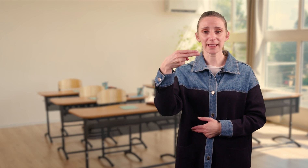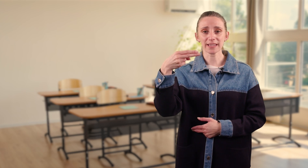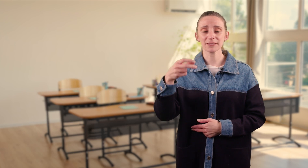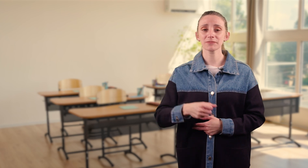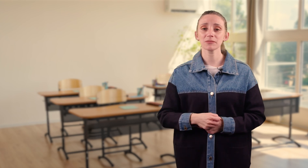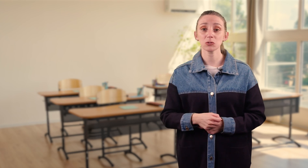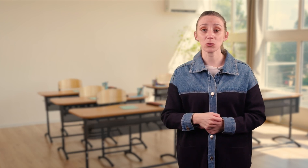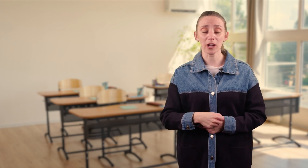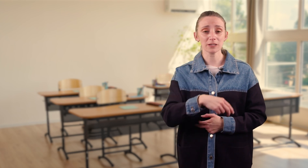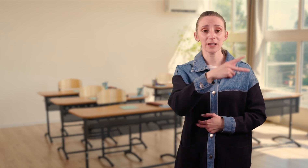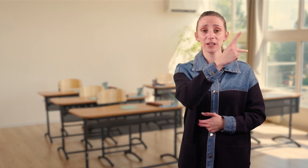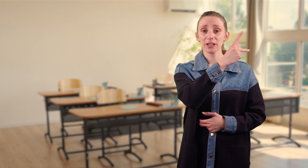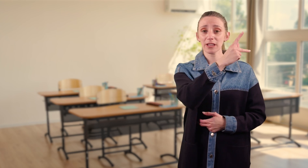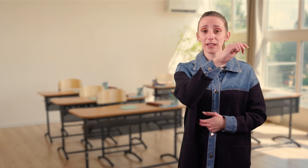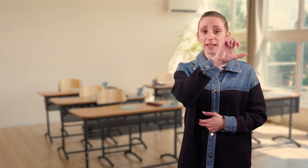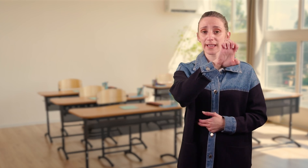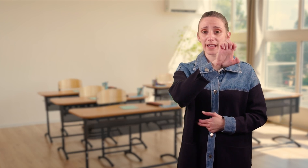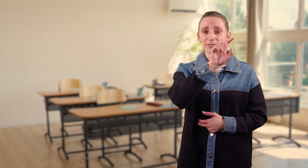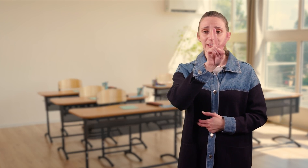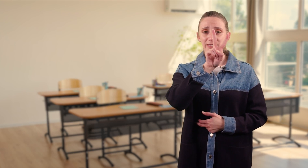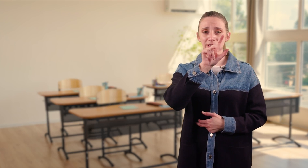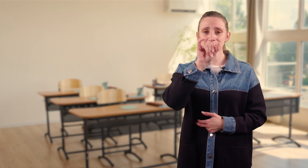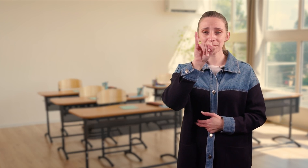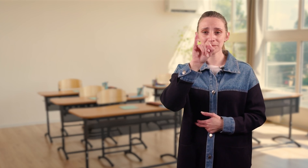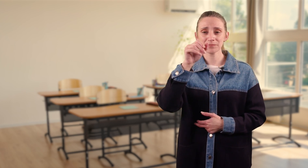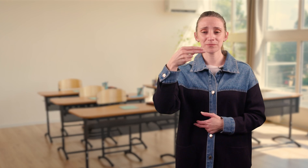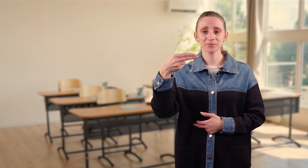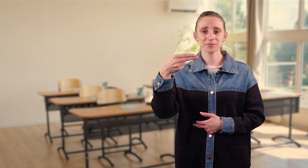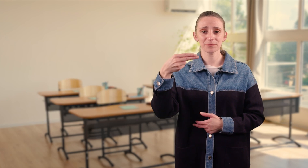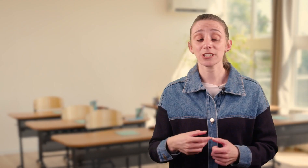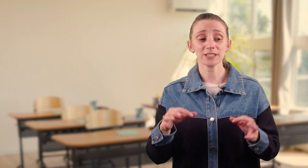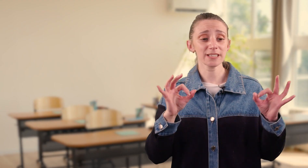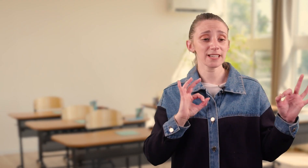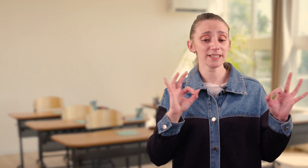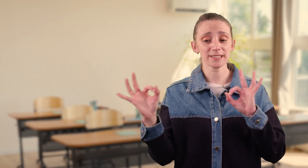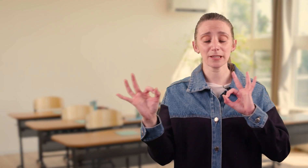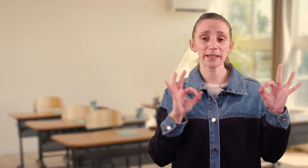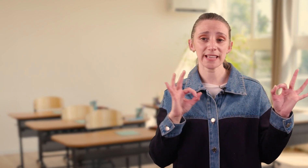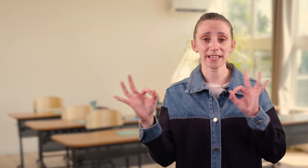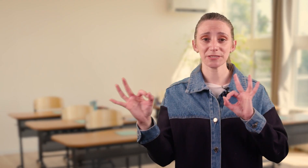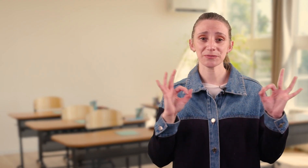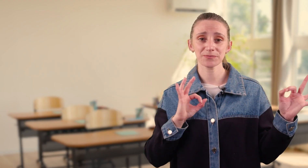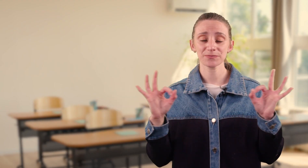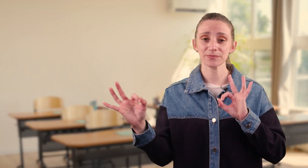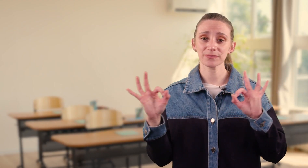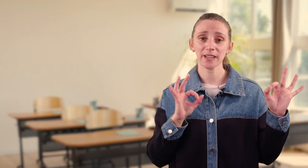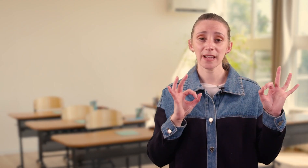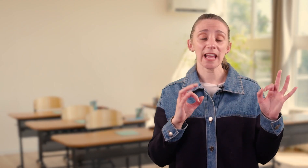K-E-V-I-N, soit Kevin. J'ai dit qu'il était célibataire et